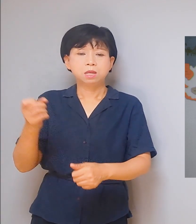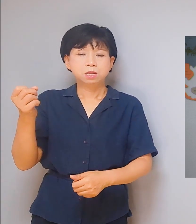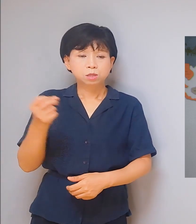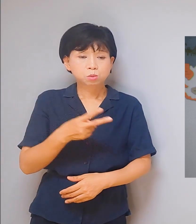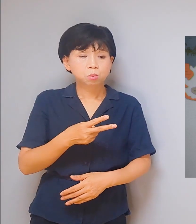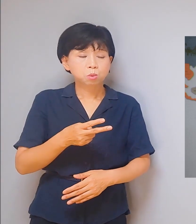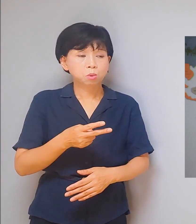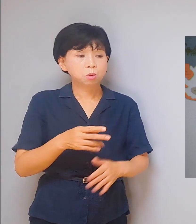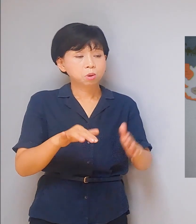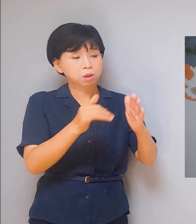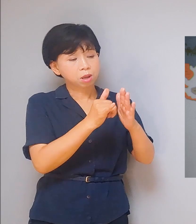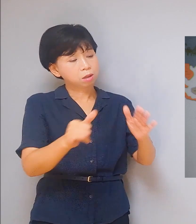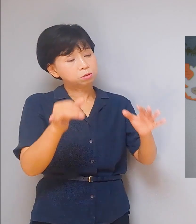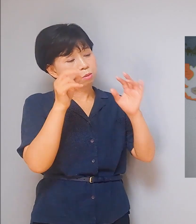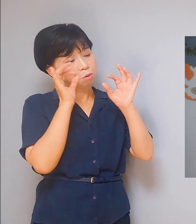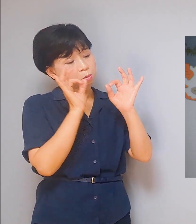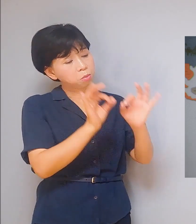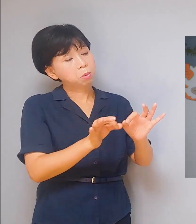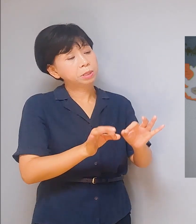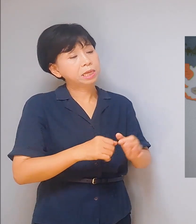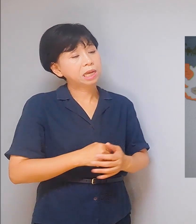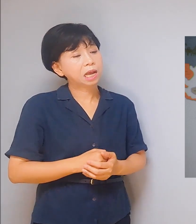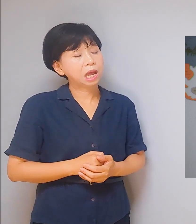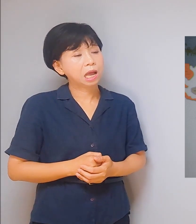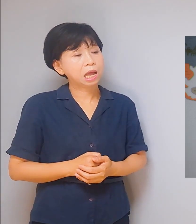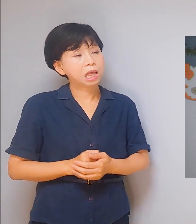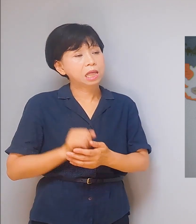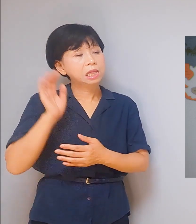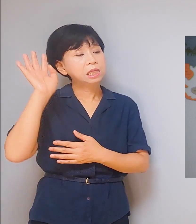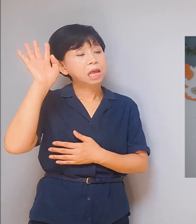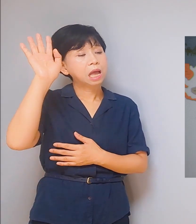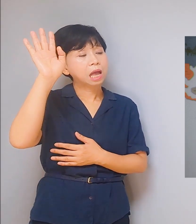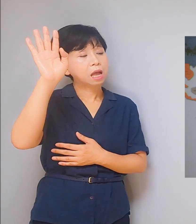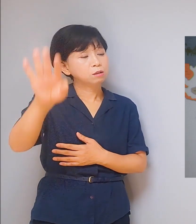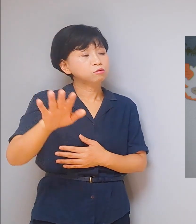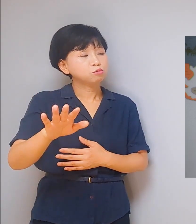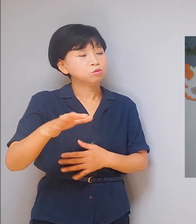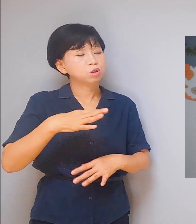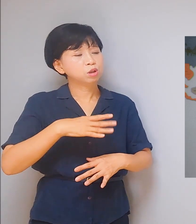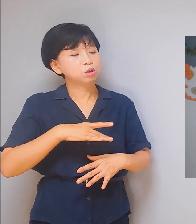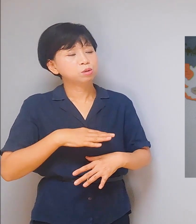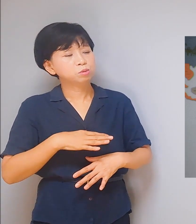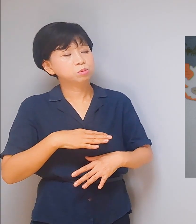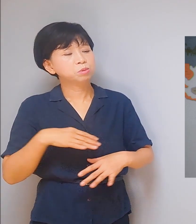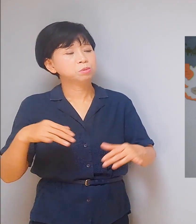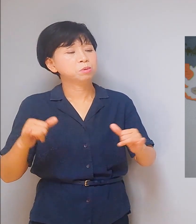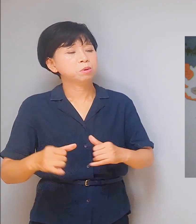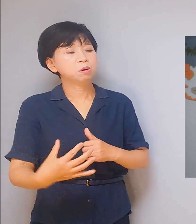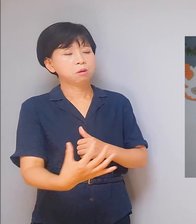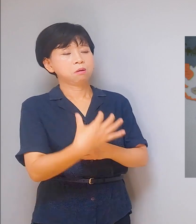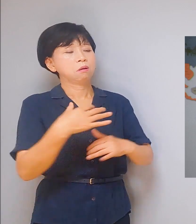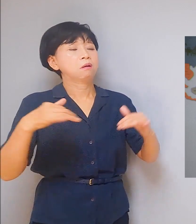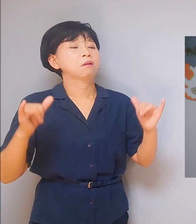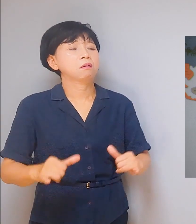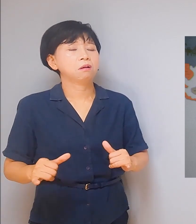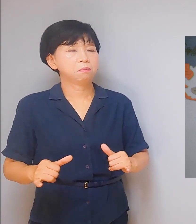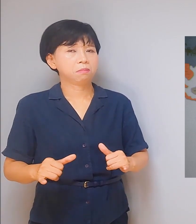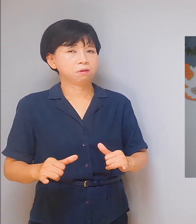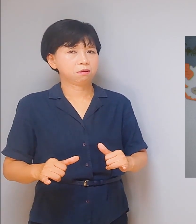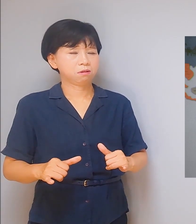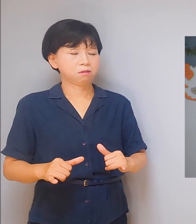이 대가족을 보니까 훗날 자기가 두려운 거죠. 이 머슴아들이 나중에